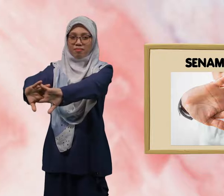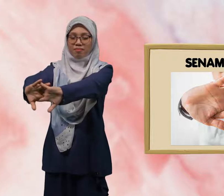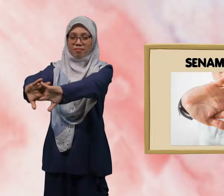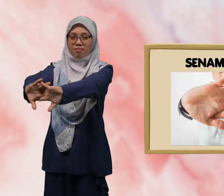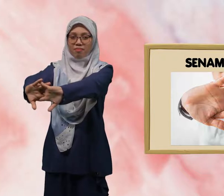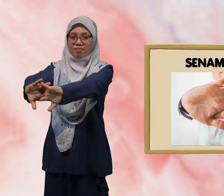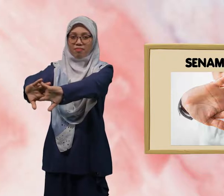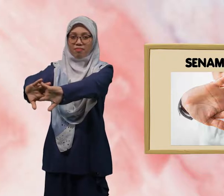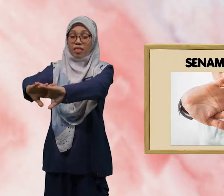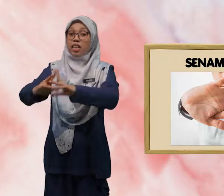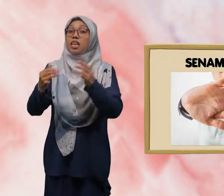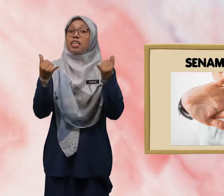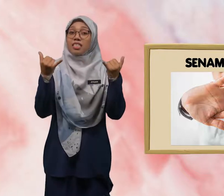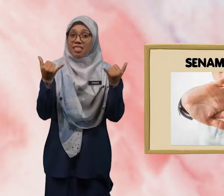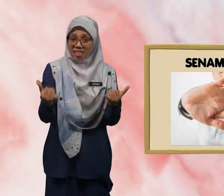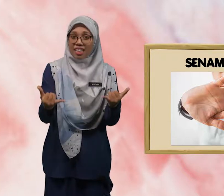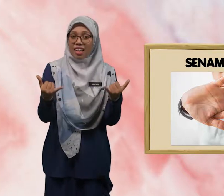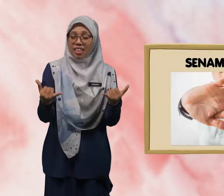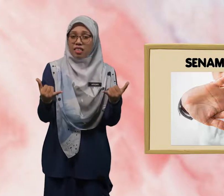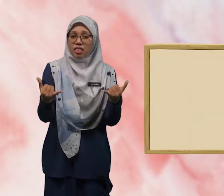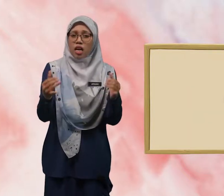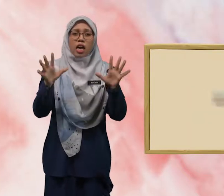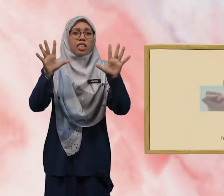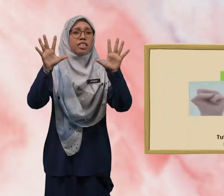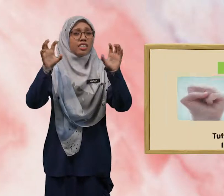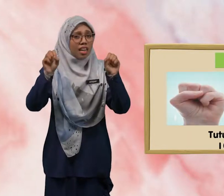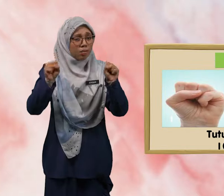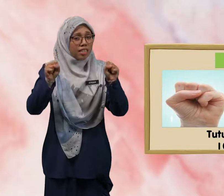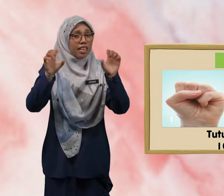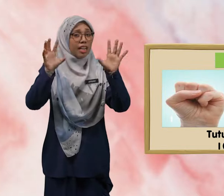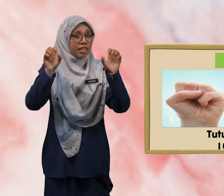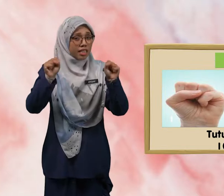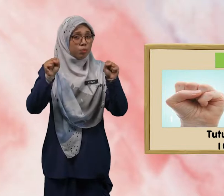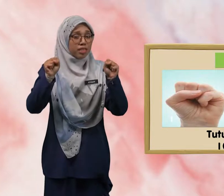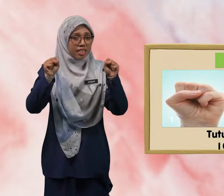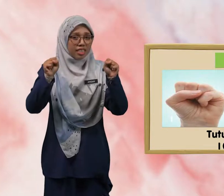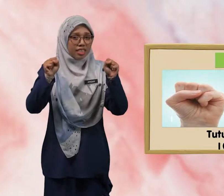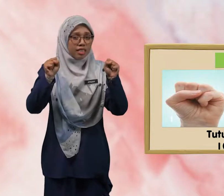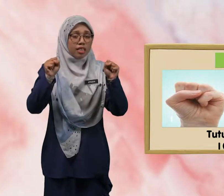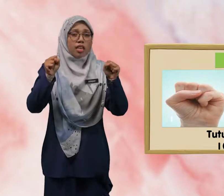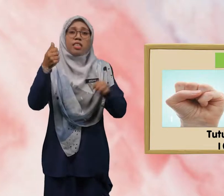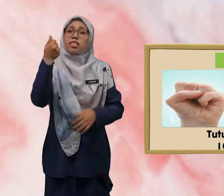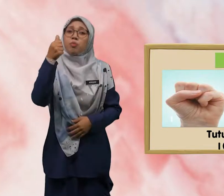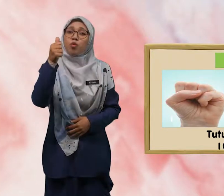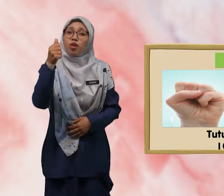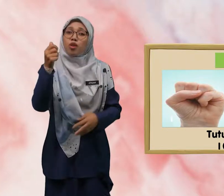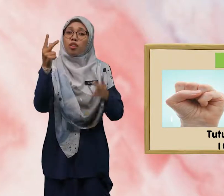Hai sekarang genggam dari Anda seperti ini 10